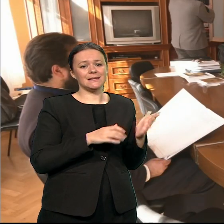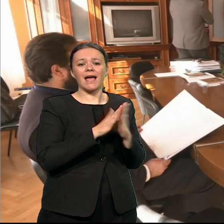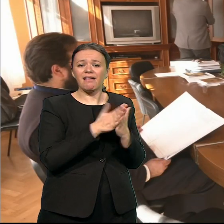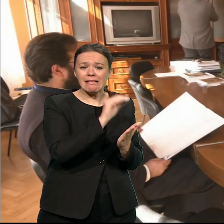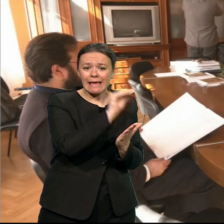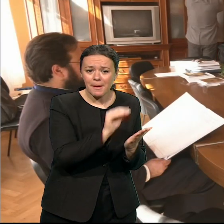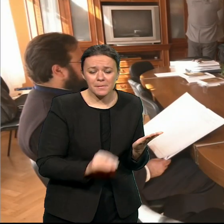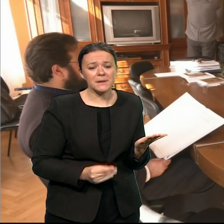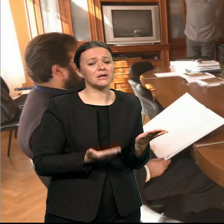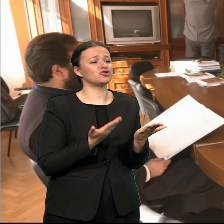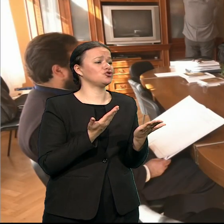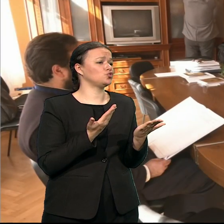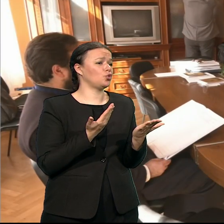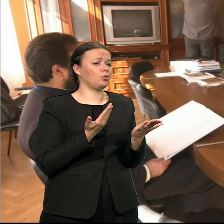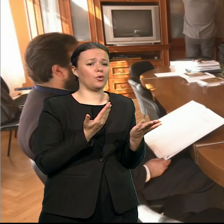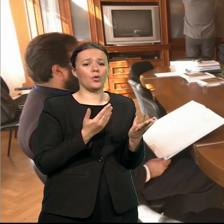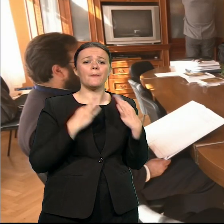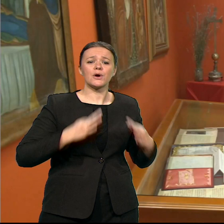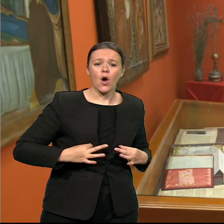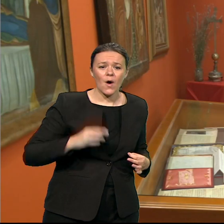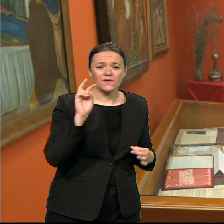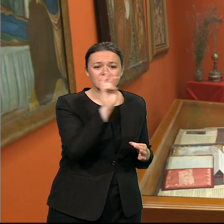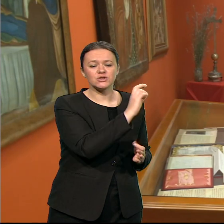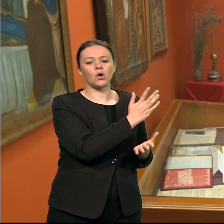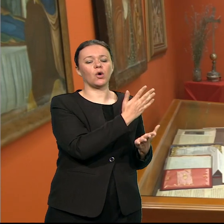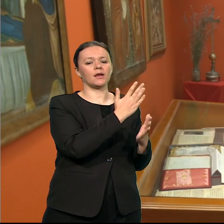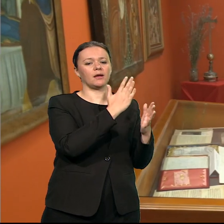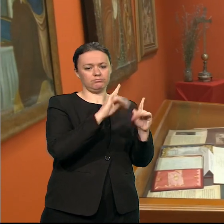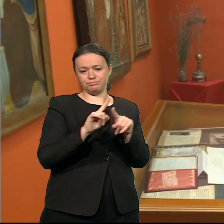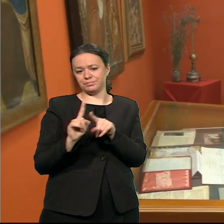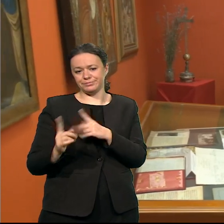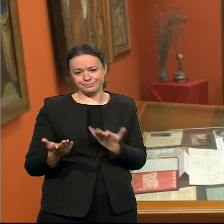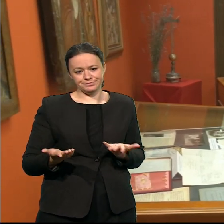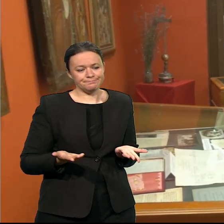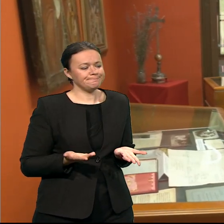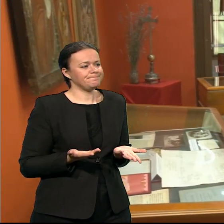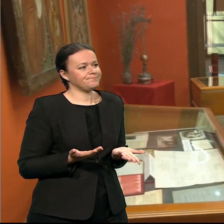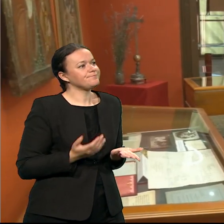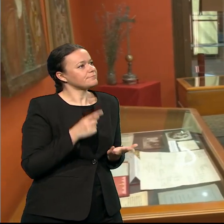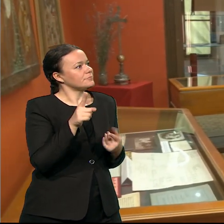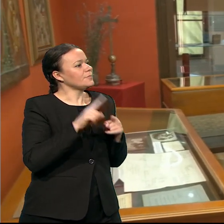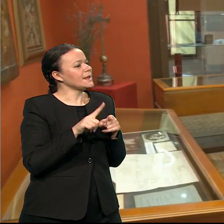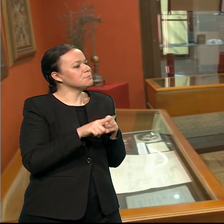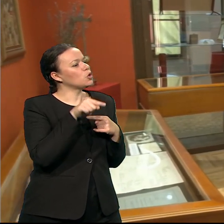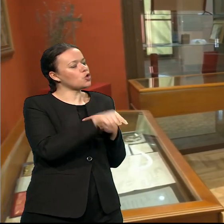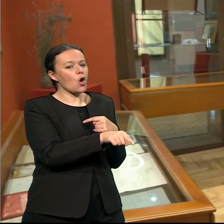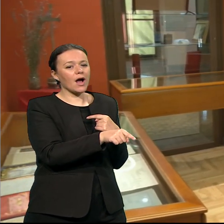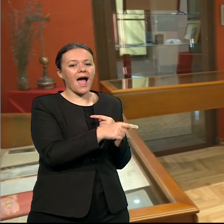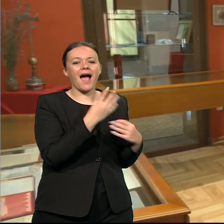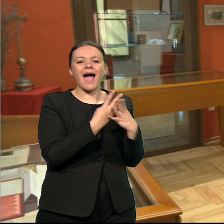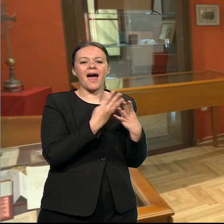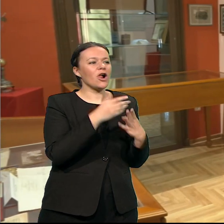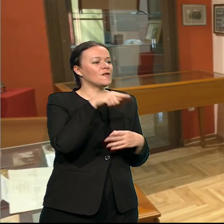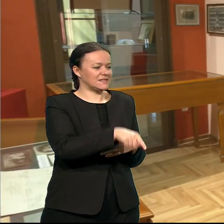pisci, književnici, profesori univerziteta i tako dalje. Sve to učini Karlovačku bogosloviju jednom od